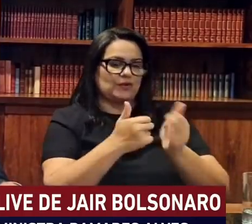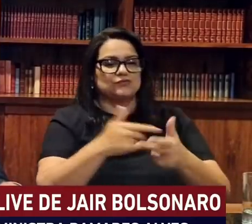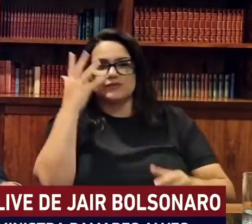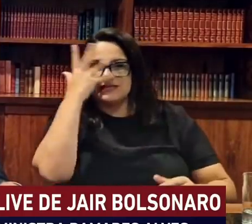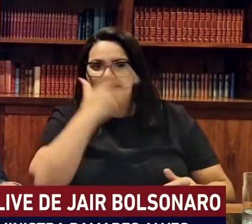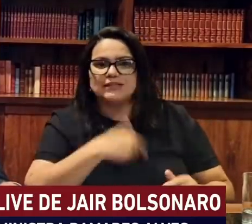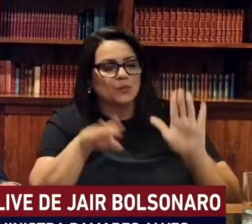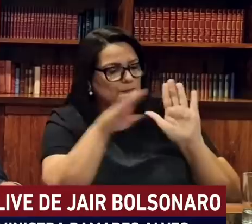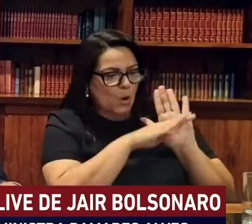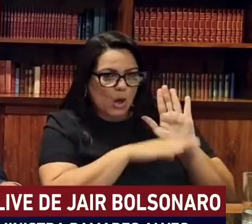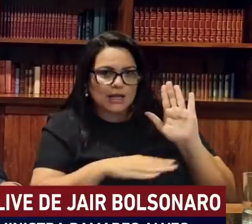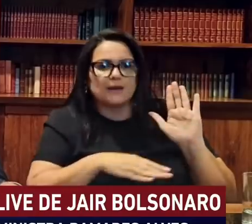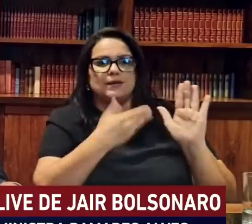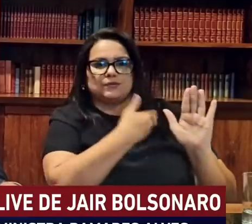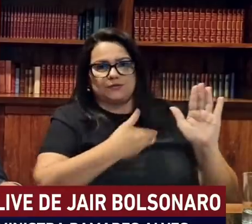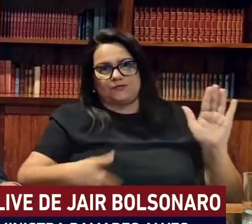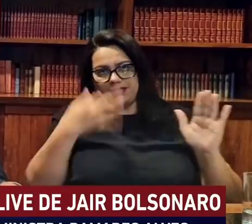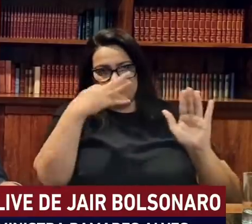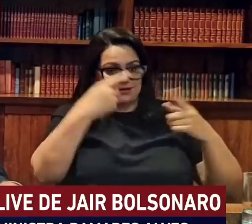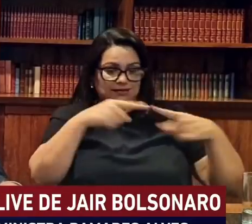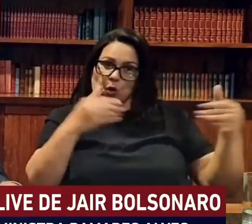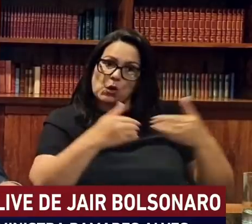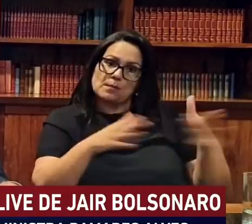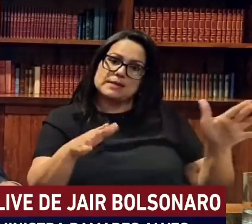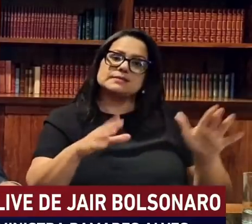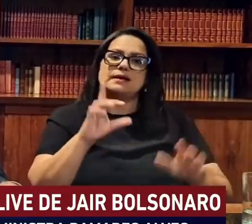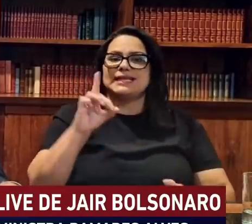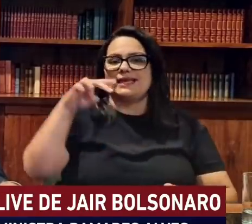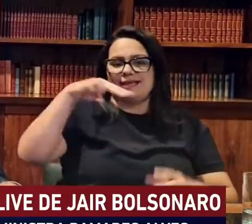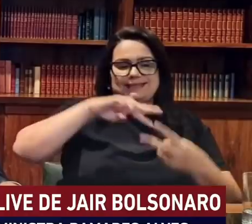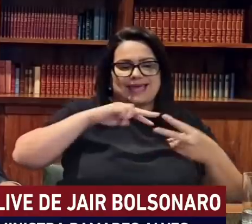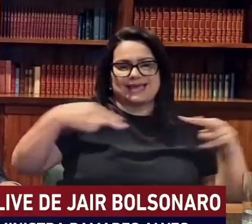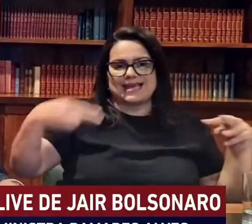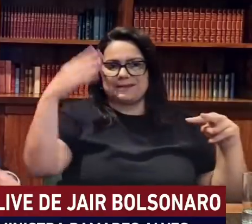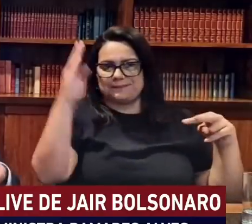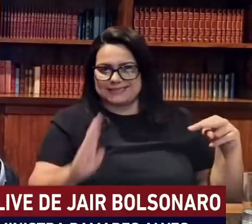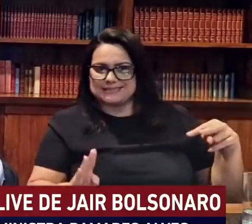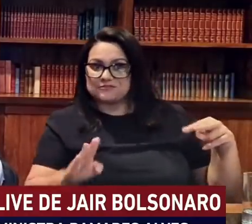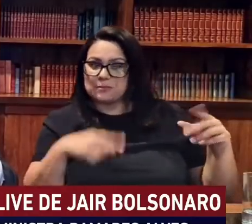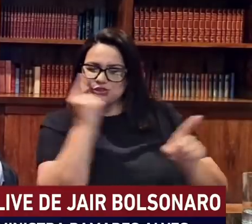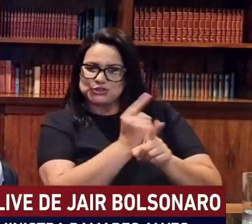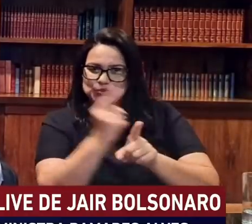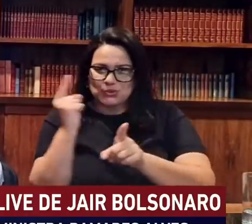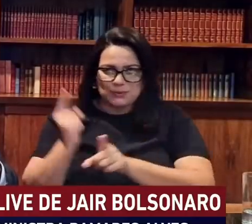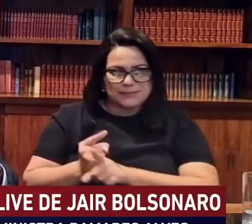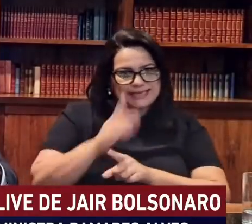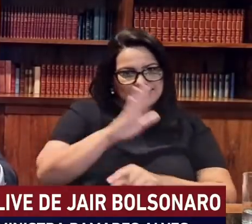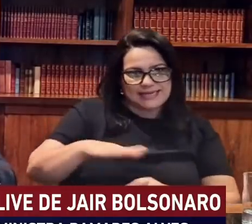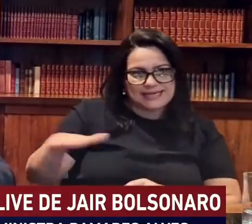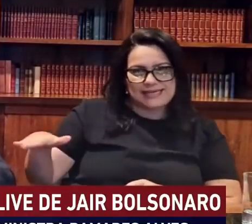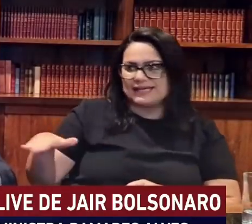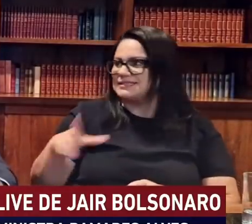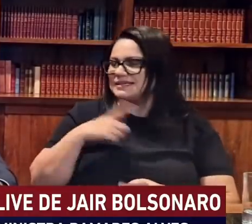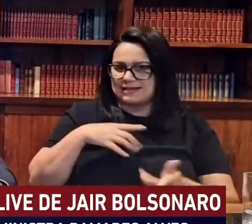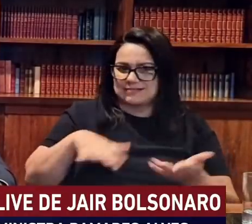programa do governo federal lançado em Porto Nacional, DNA Brasil. Vamos descobrir as crianças que